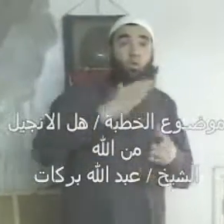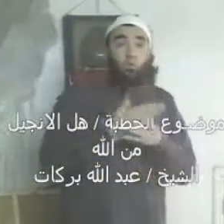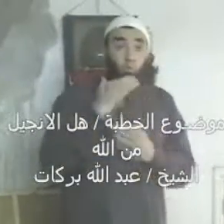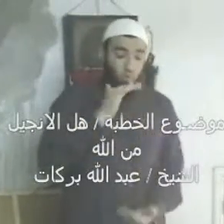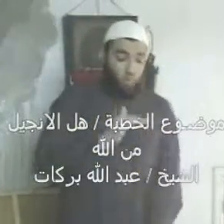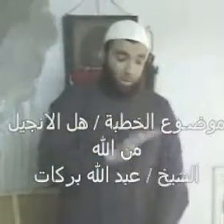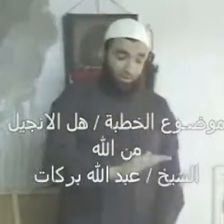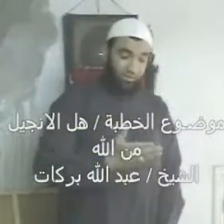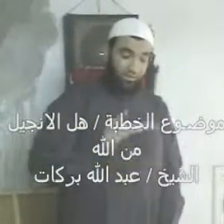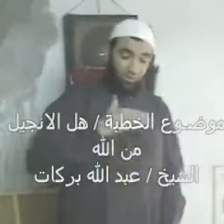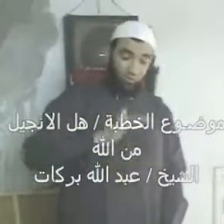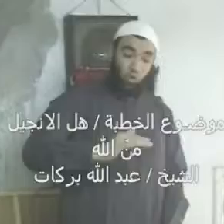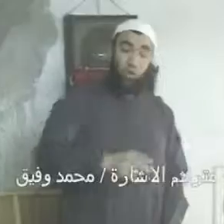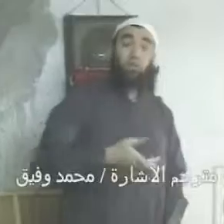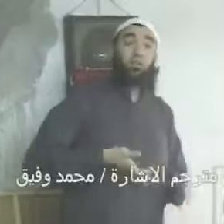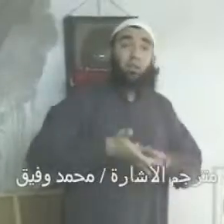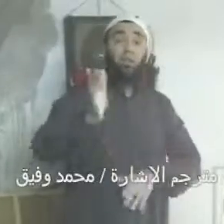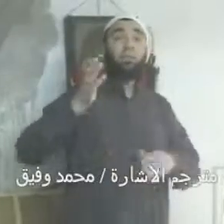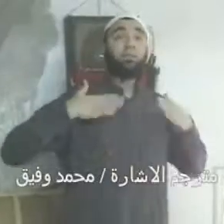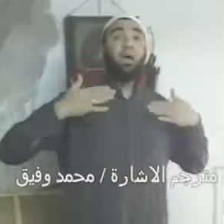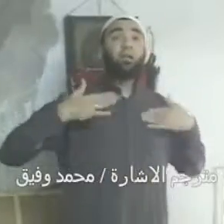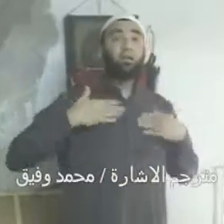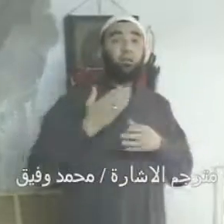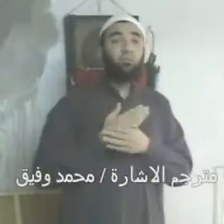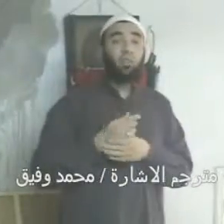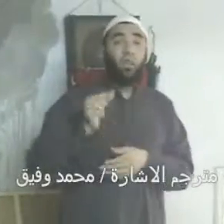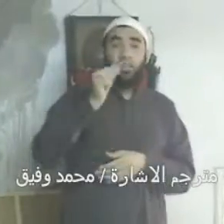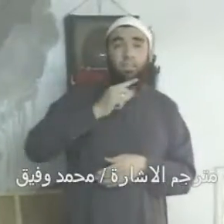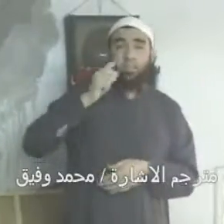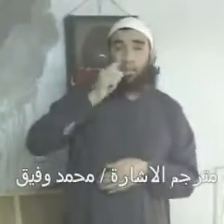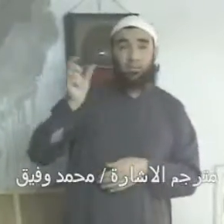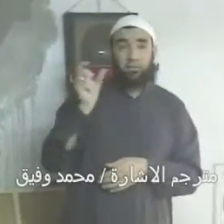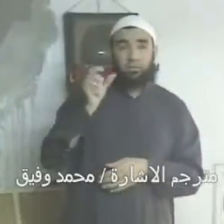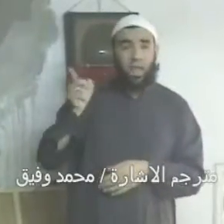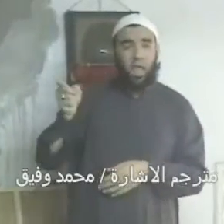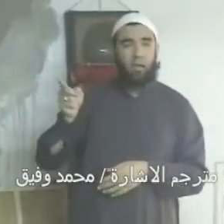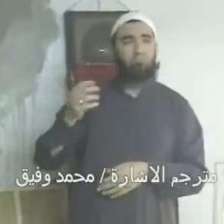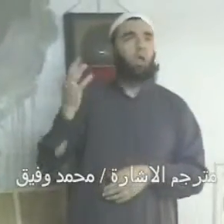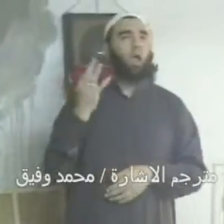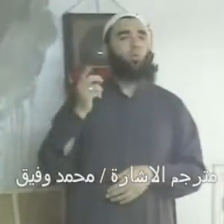دين سدى بالعقول حتى بنى اصحابه به حضاره